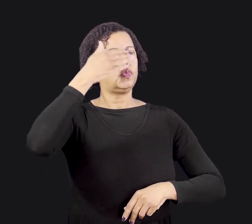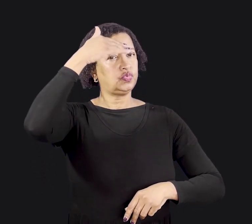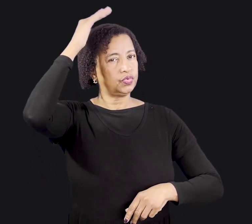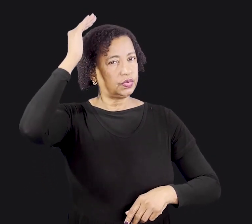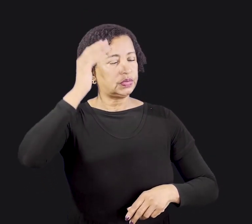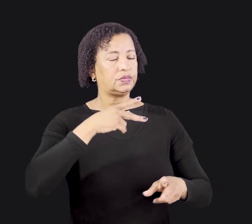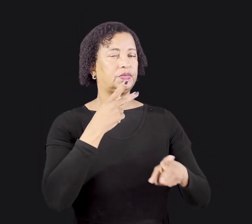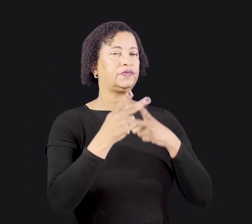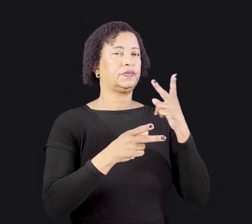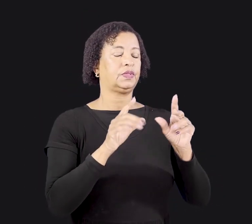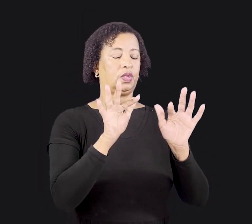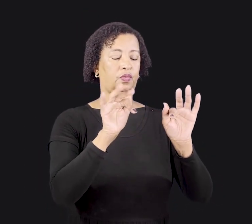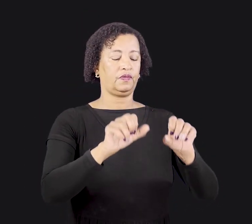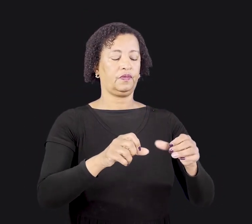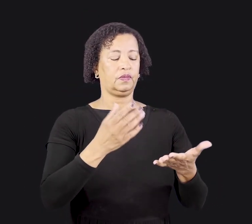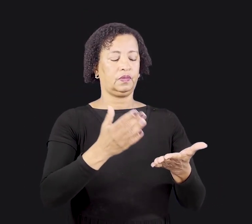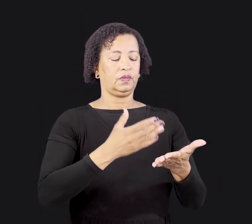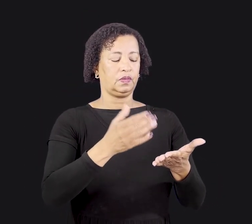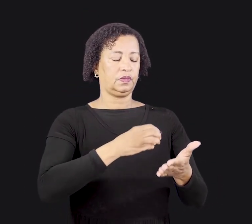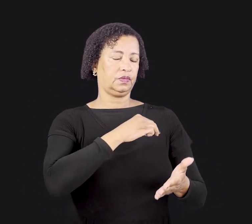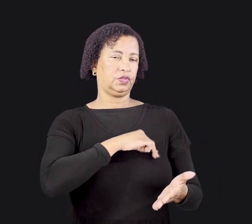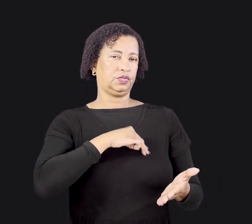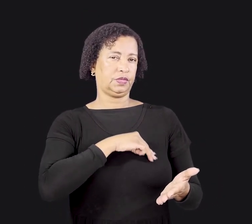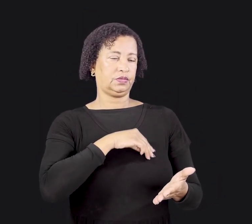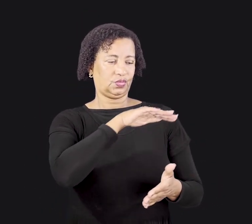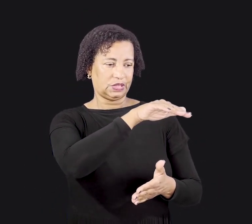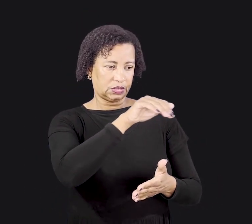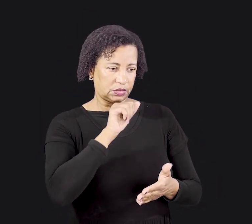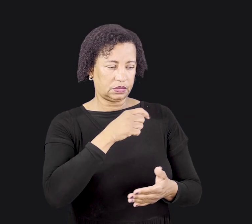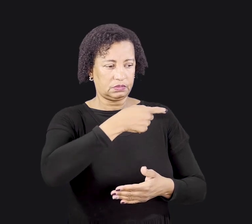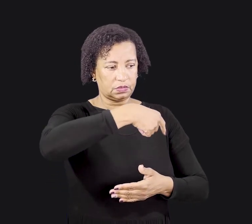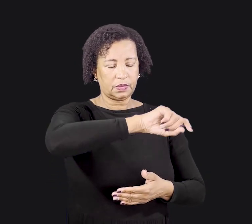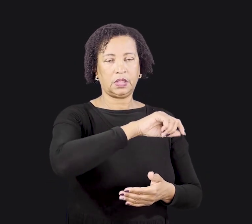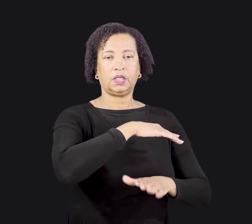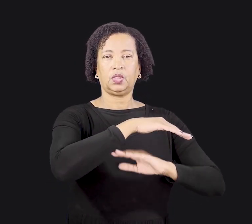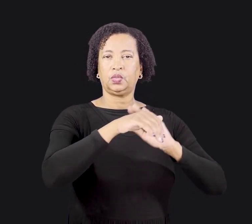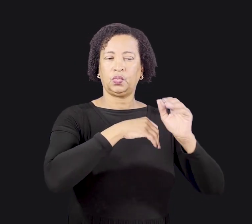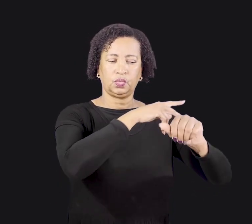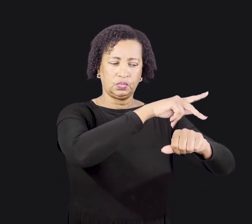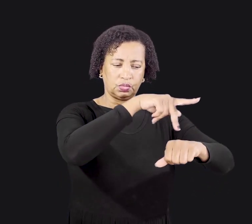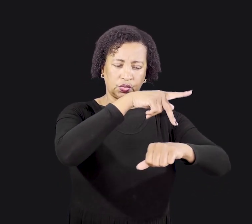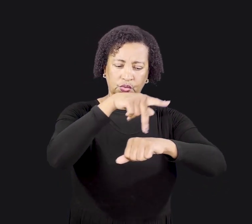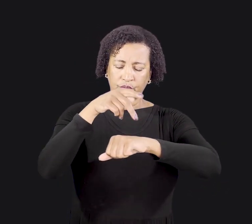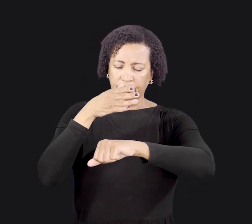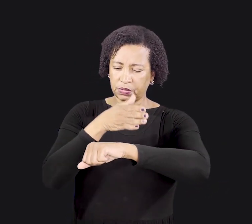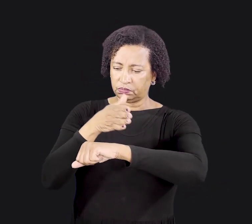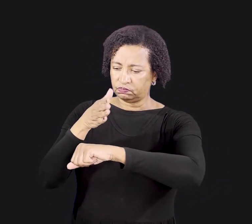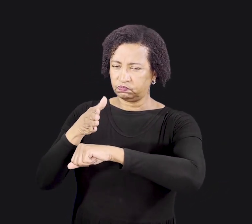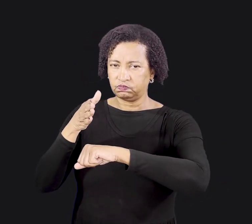no final do livro de Mateus e os chama para ir a todas as nações e a toda